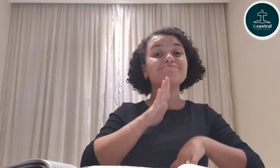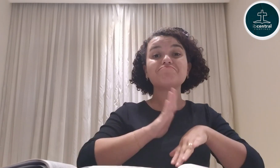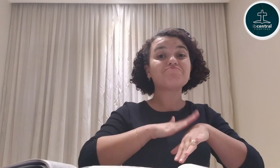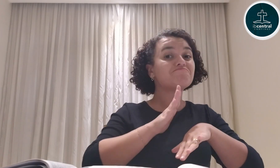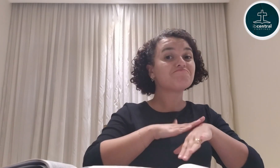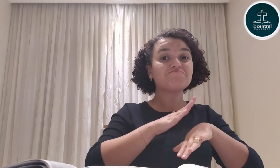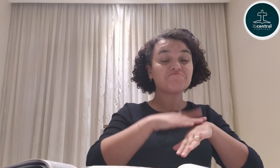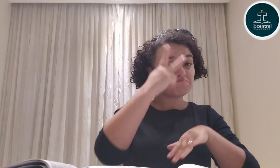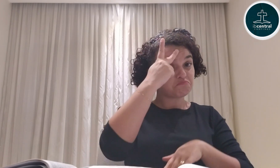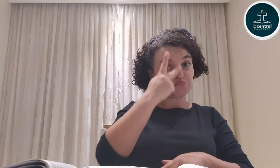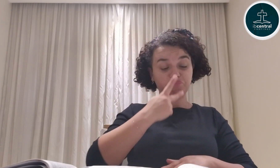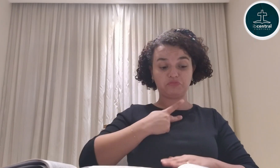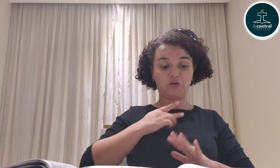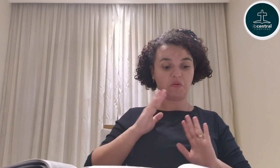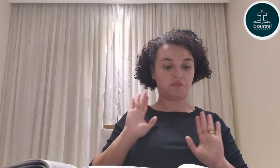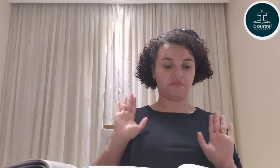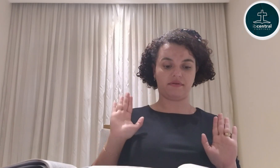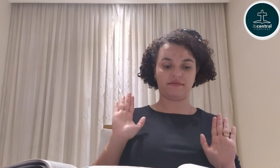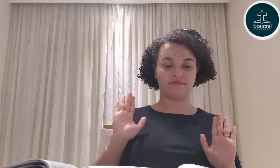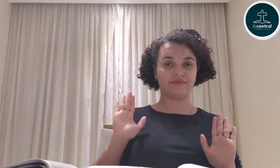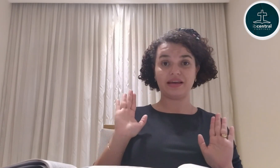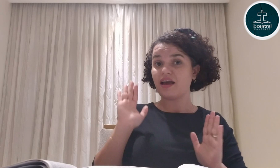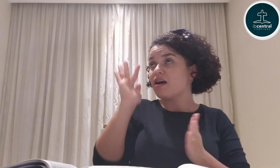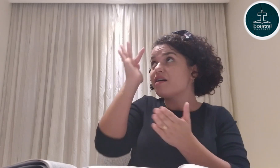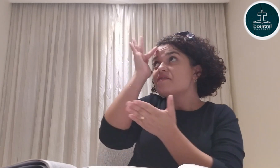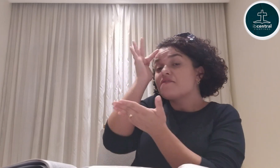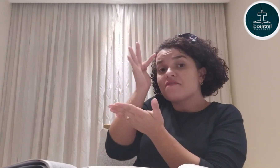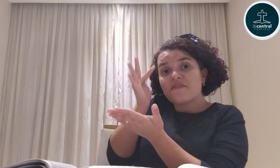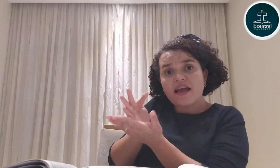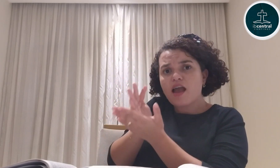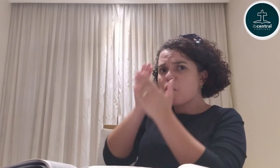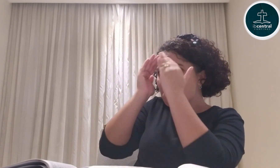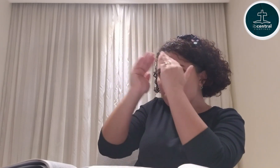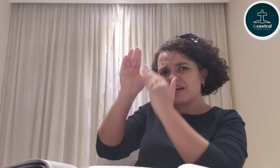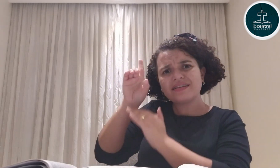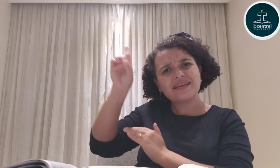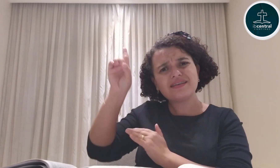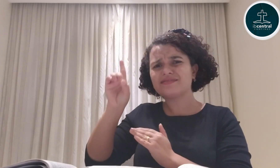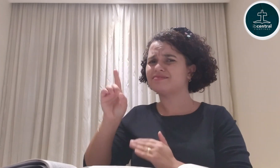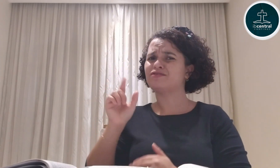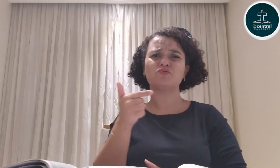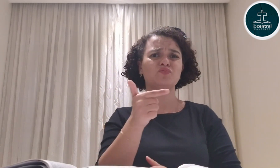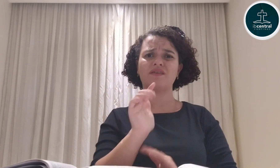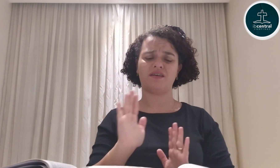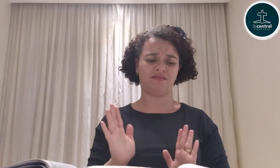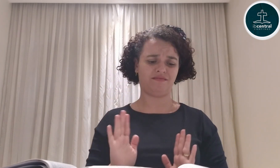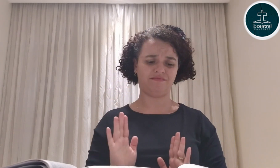Caim sofreu as consequências do pecado porque quis fazer as coisas à sua própria